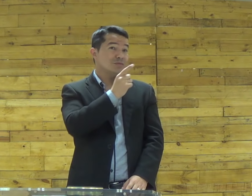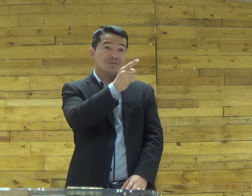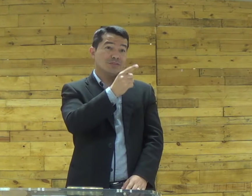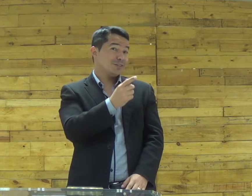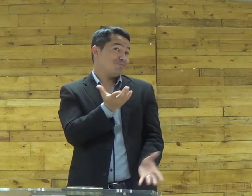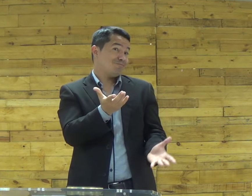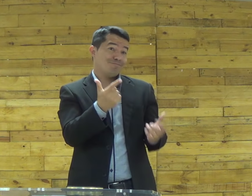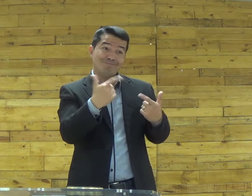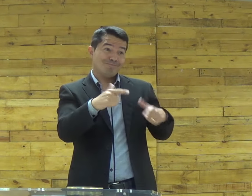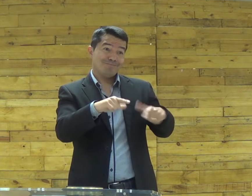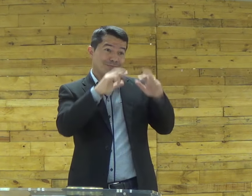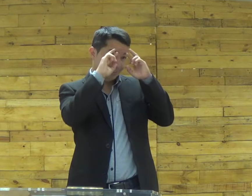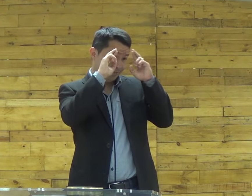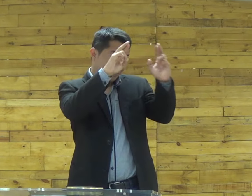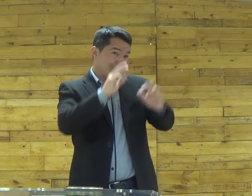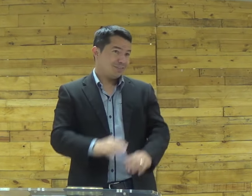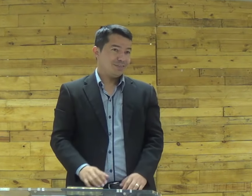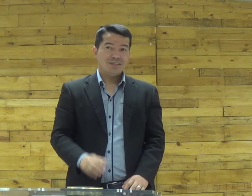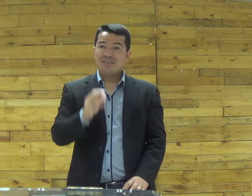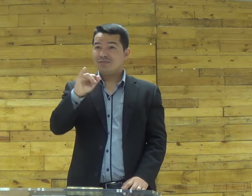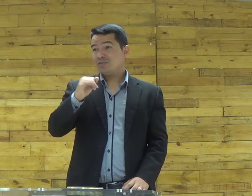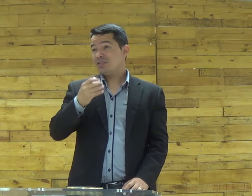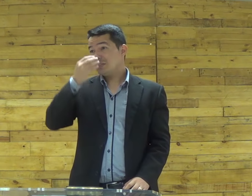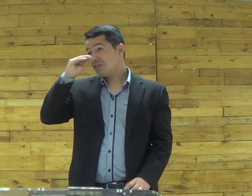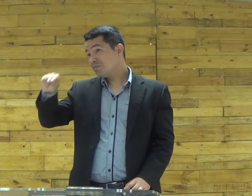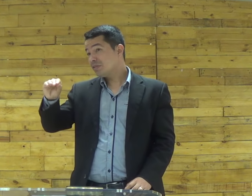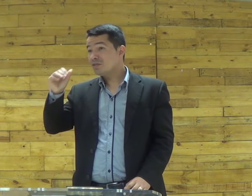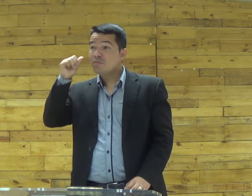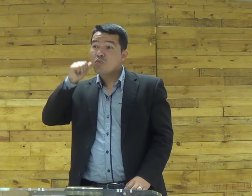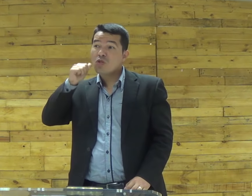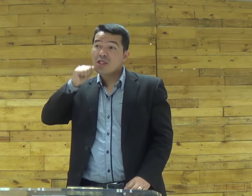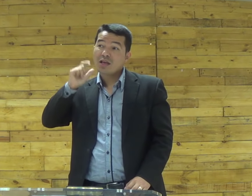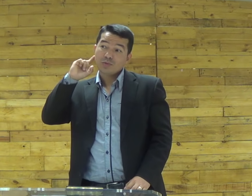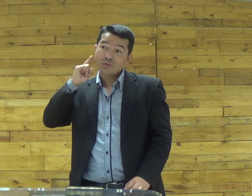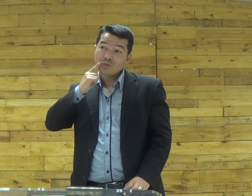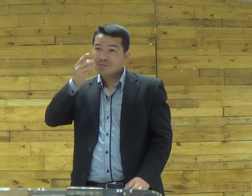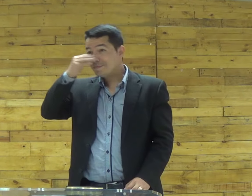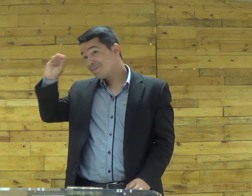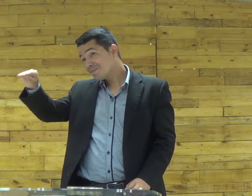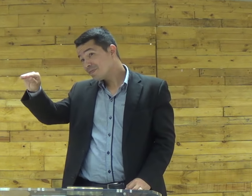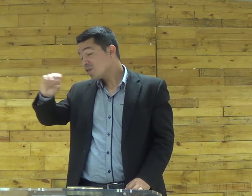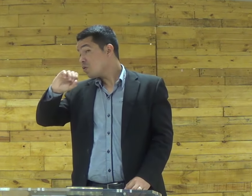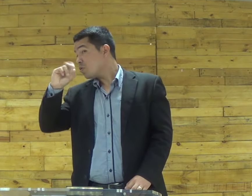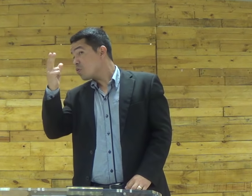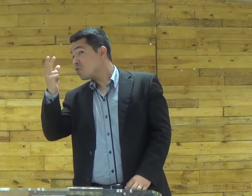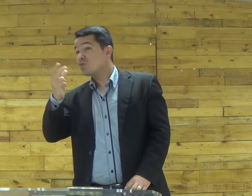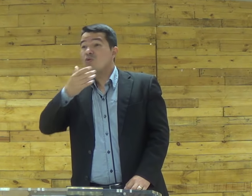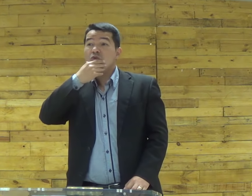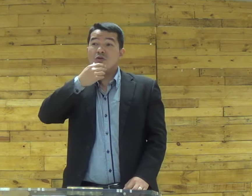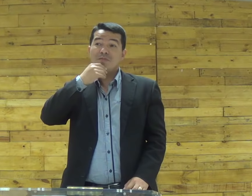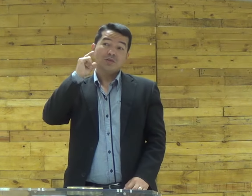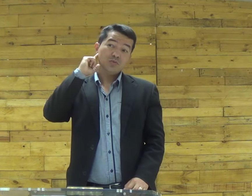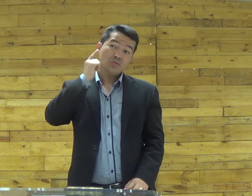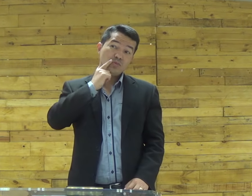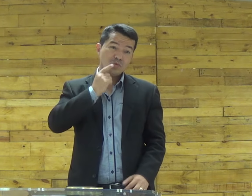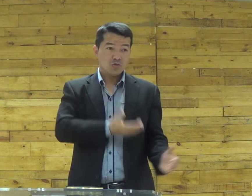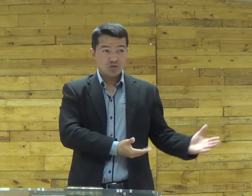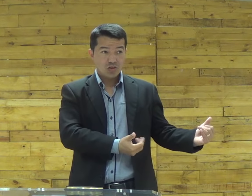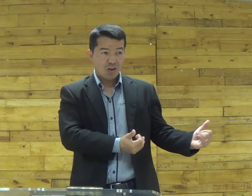pode. Não ignore o surdo que é implantado, que é surdo cego, ou mulheres surdas. Ou se um homem é